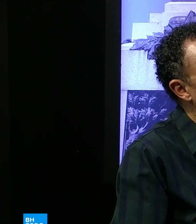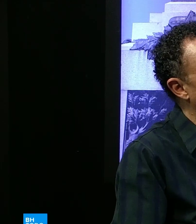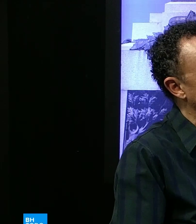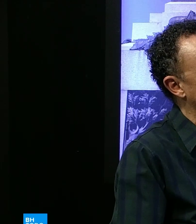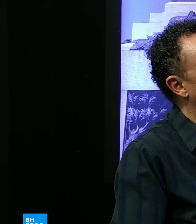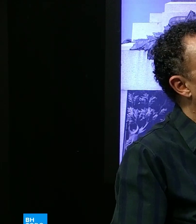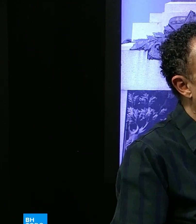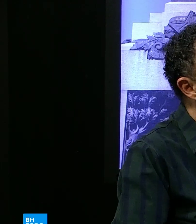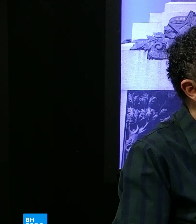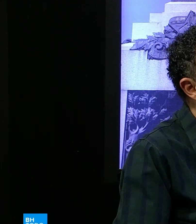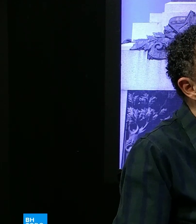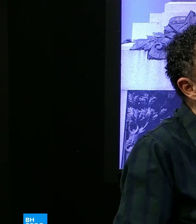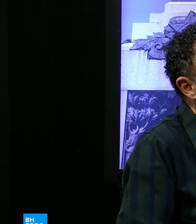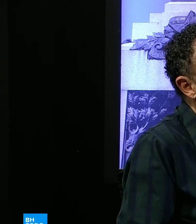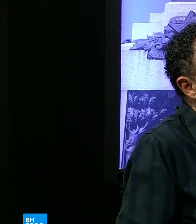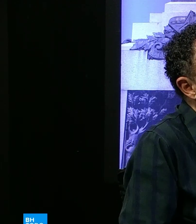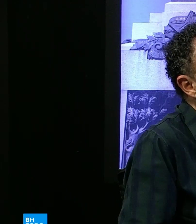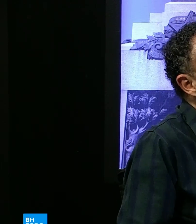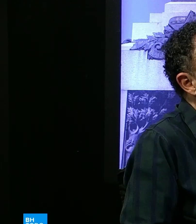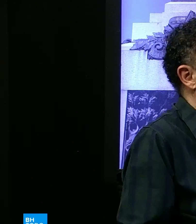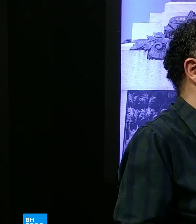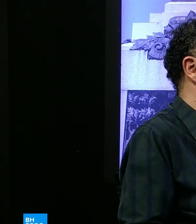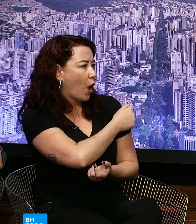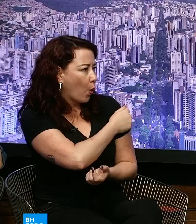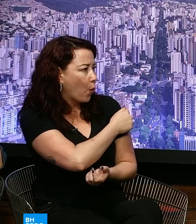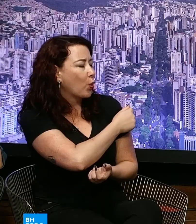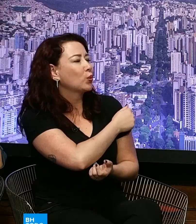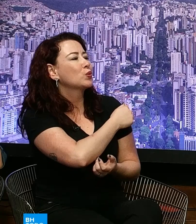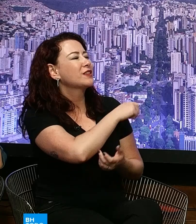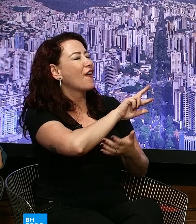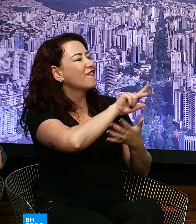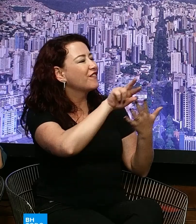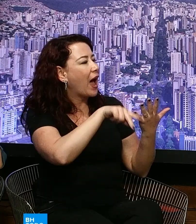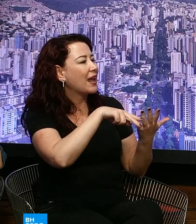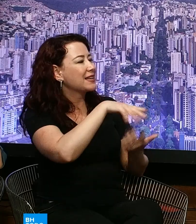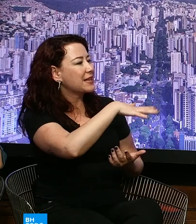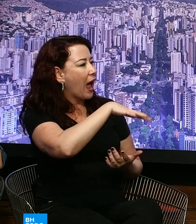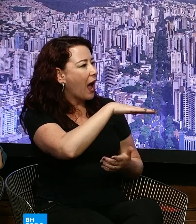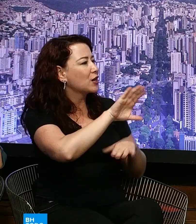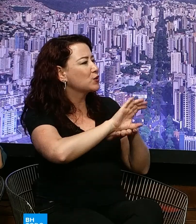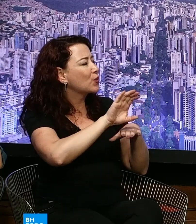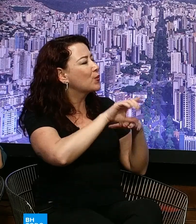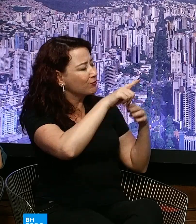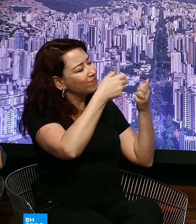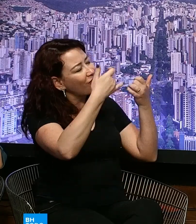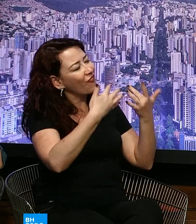Libras, pra várias áreas diferentes. Fala um pouco disso pra gente, Thais.